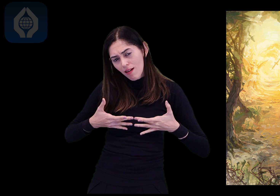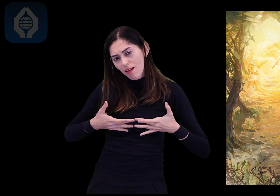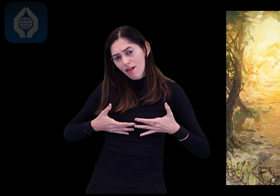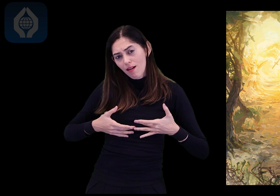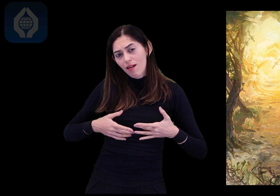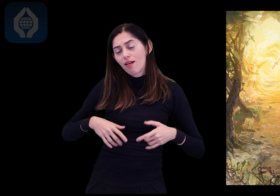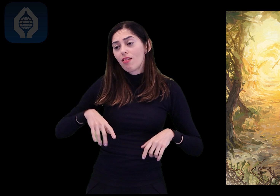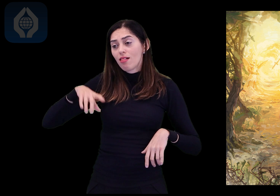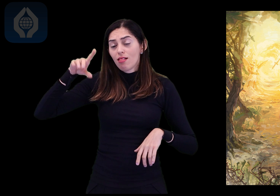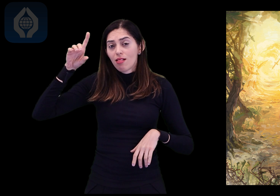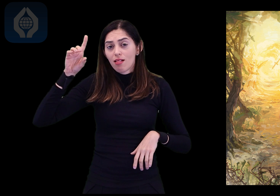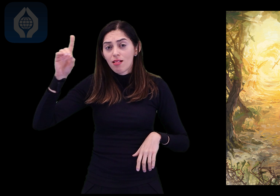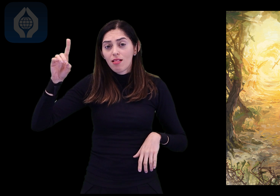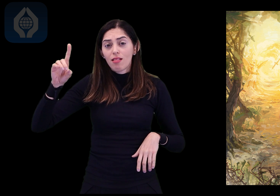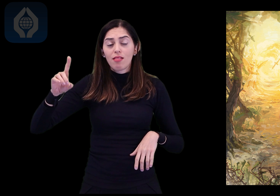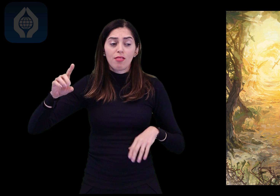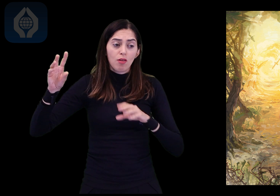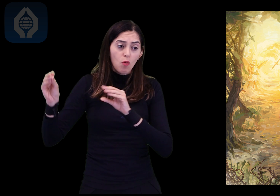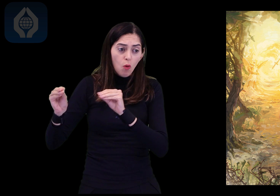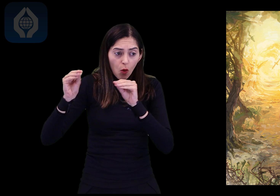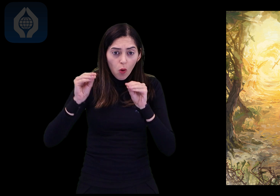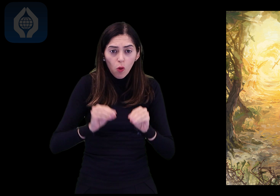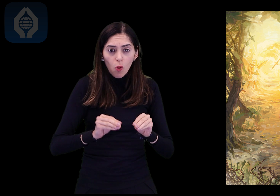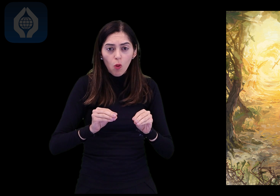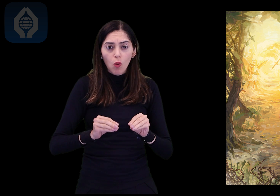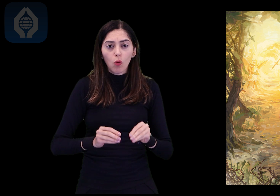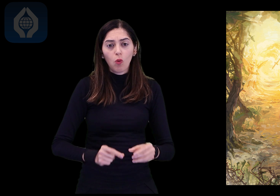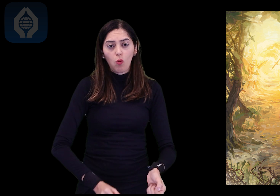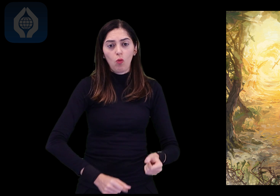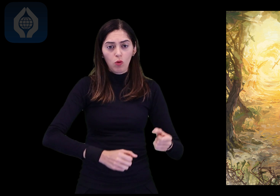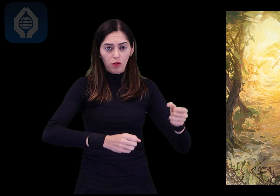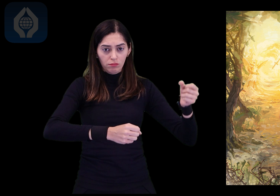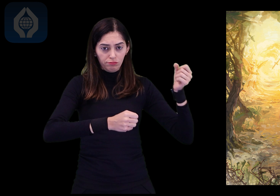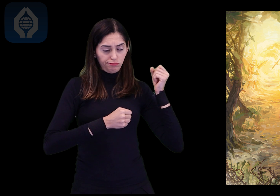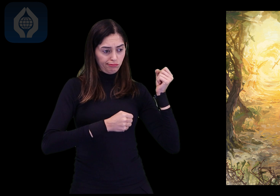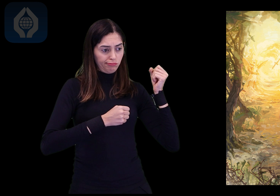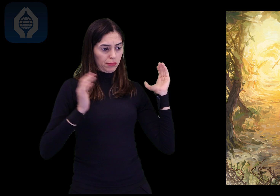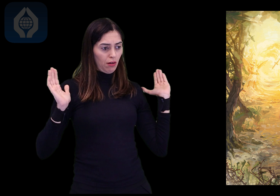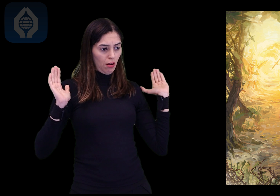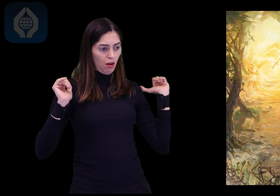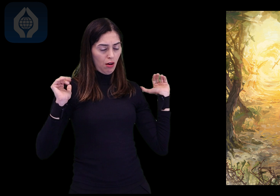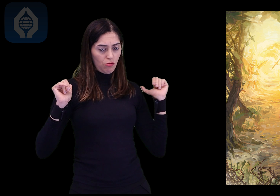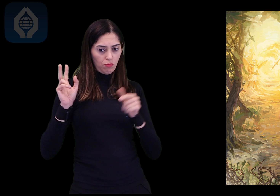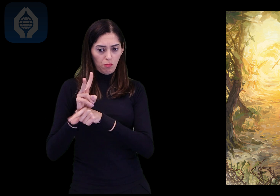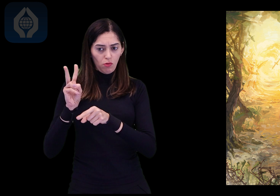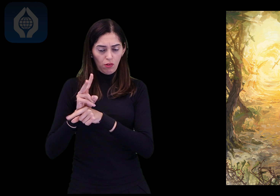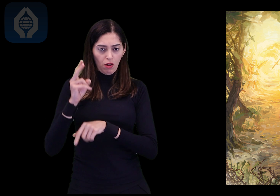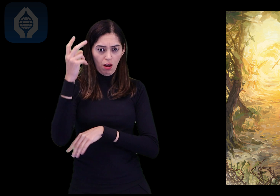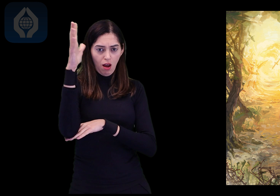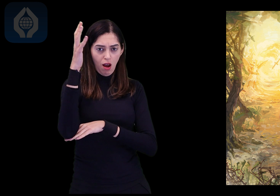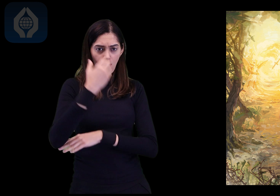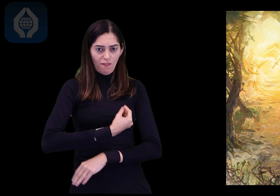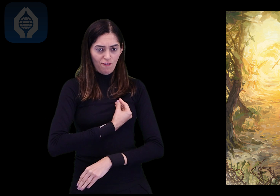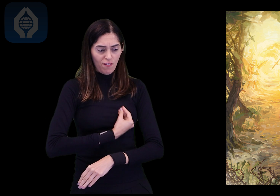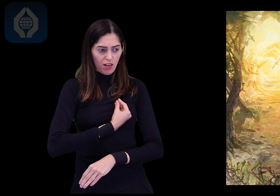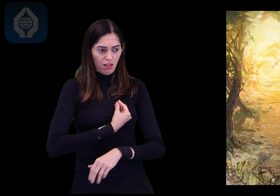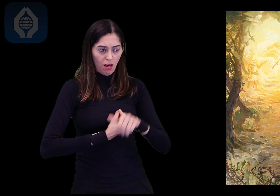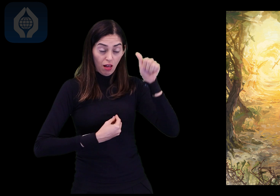lado de fora do jardim do Éden para que Adão e Eva não pudessem voltar à árvore da vida. Os querubins do lado de fora do jardim